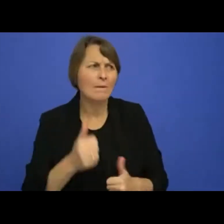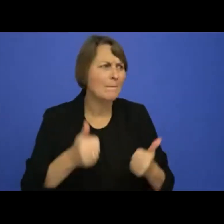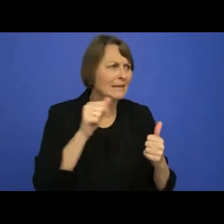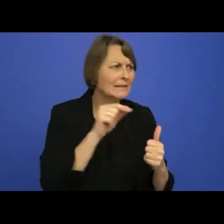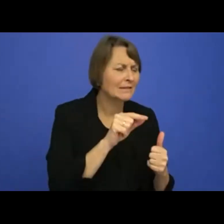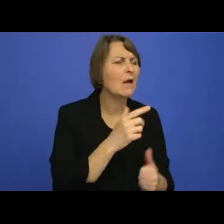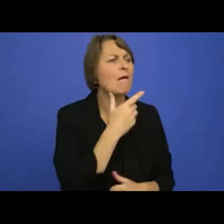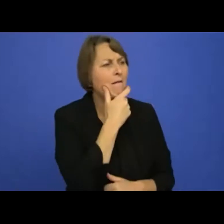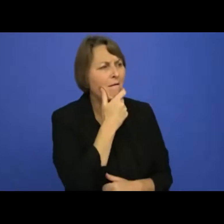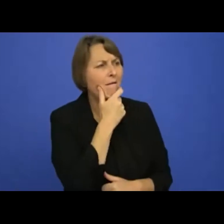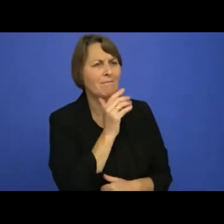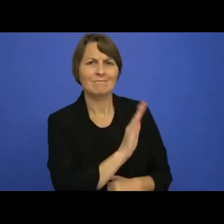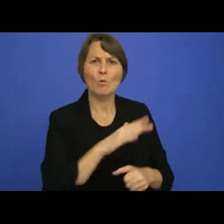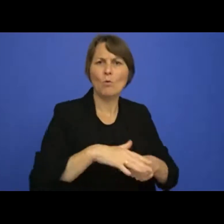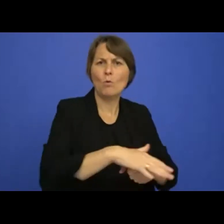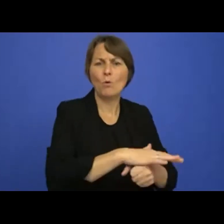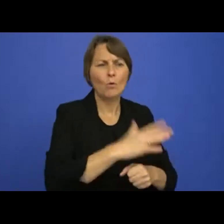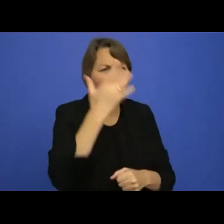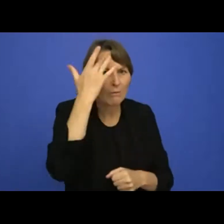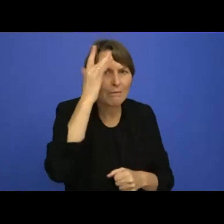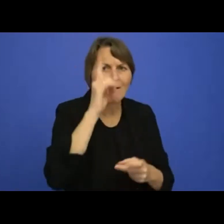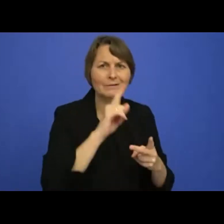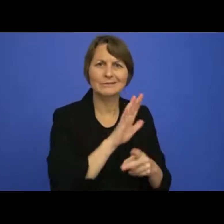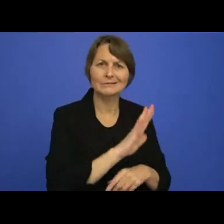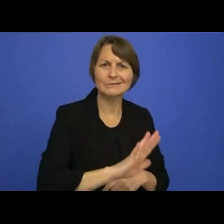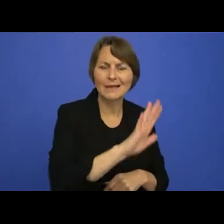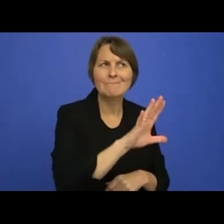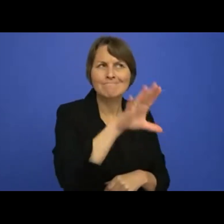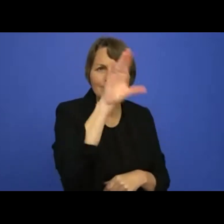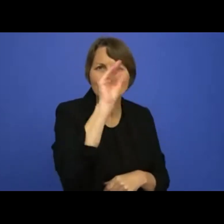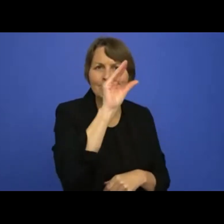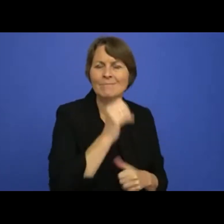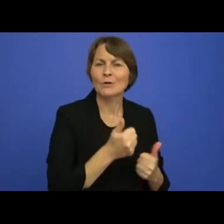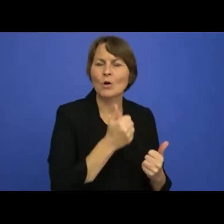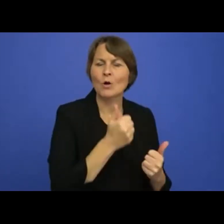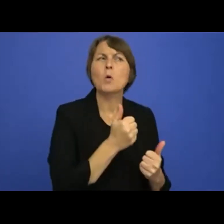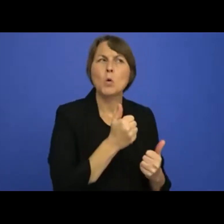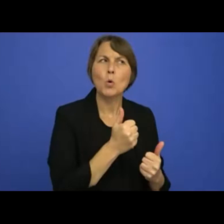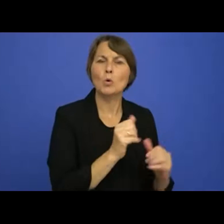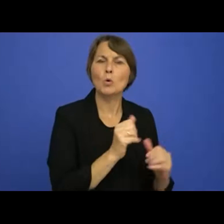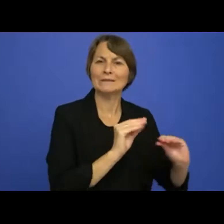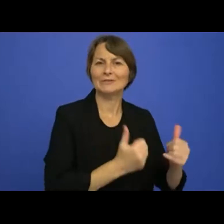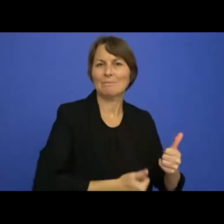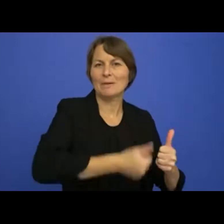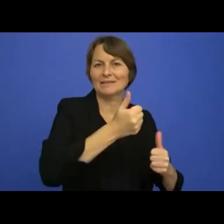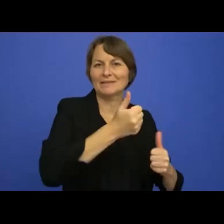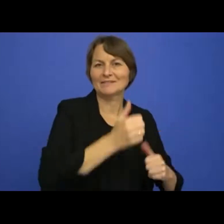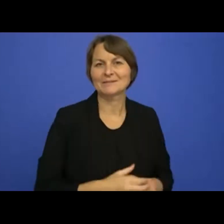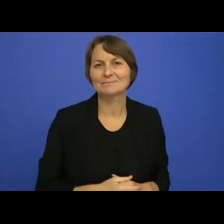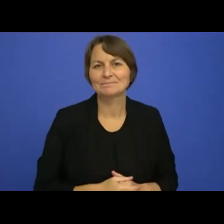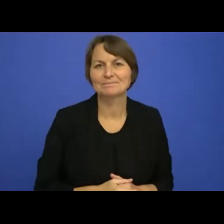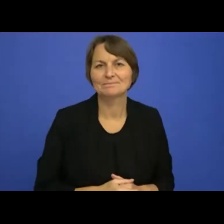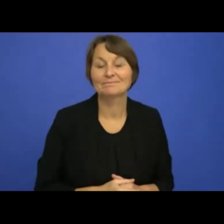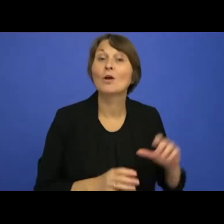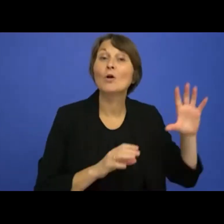faut qu'ils connaissent cette culture locale, celle de leurs élèves autochtones, pour pouvoir bien travailler avec